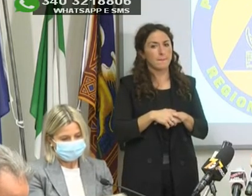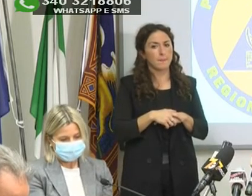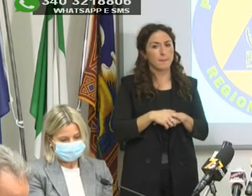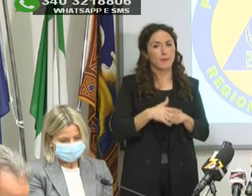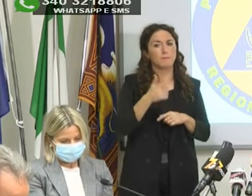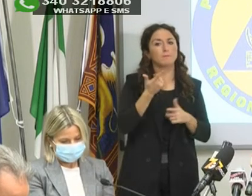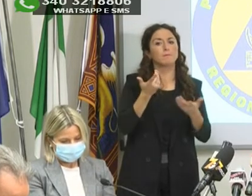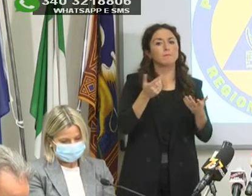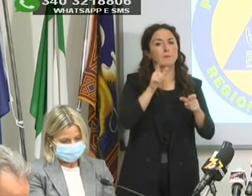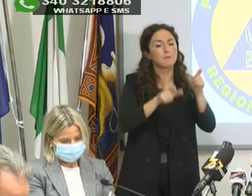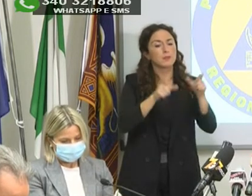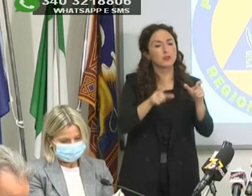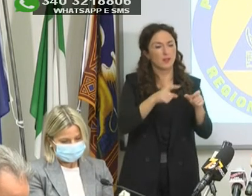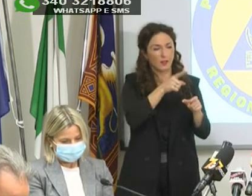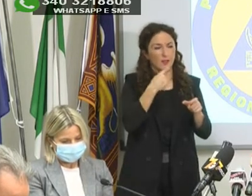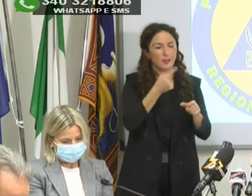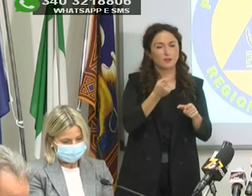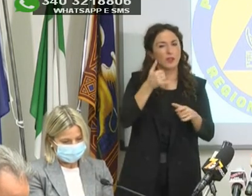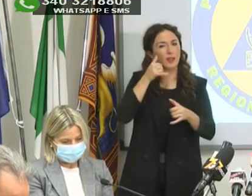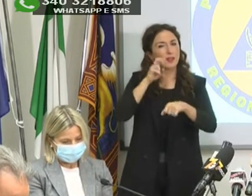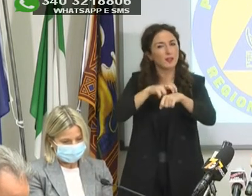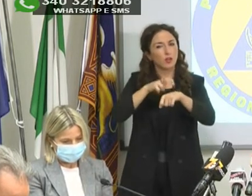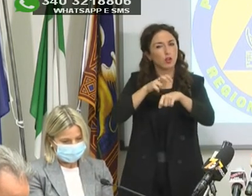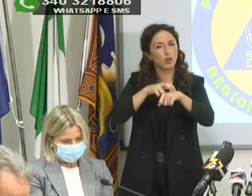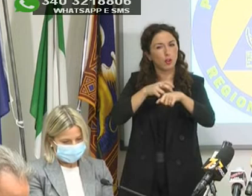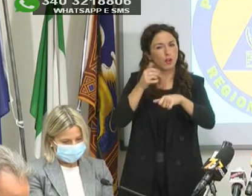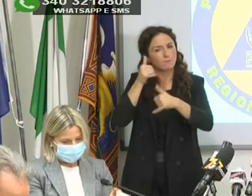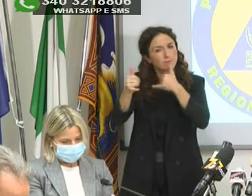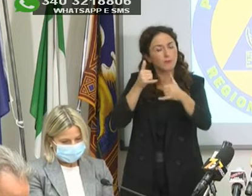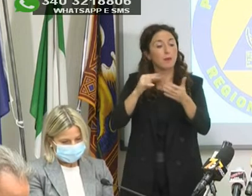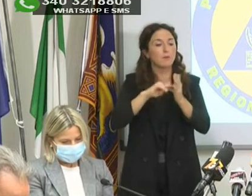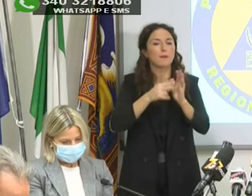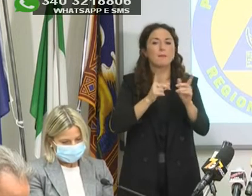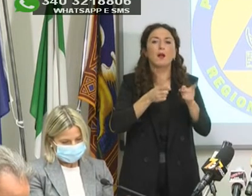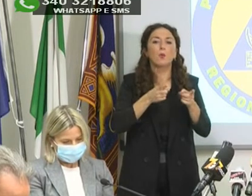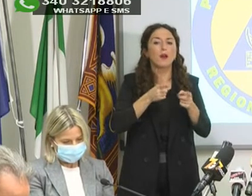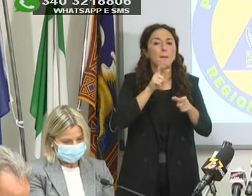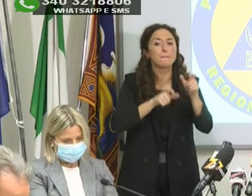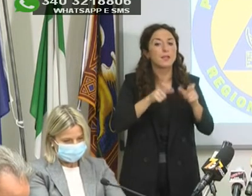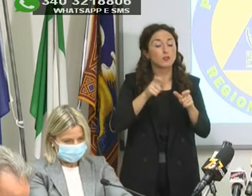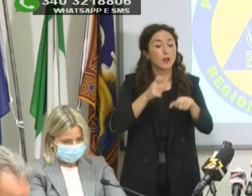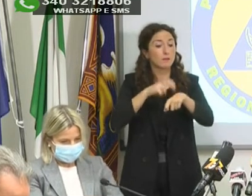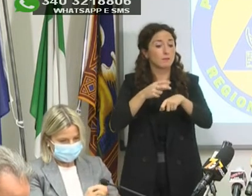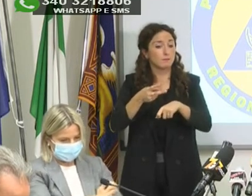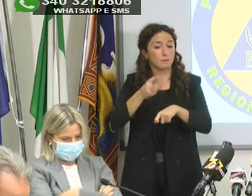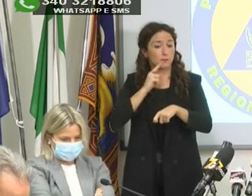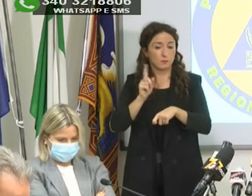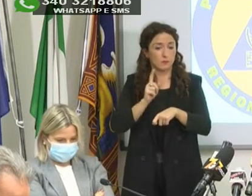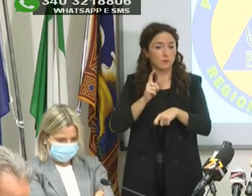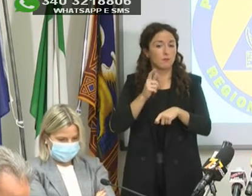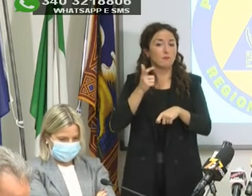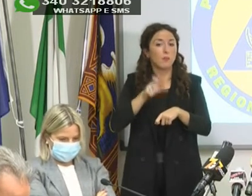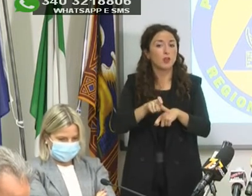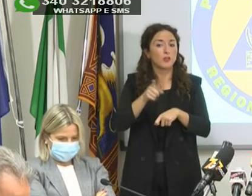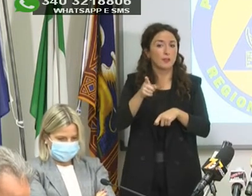alla gente è telefonate al medico di famiglia, il problema è che adesso tante persone dicono il mio medico non mi risponde, ma non perché non voglia